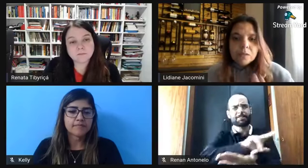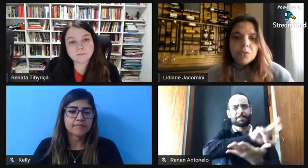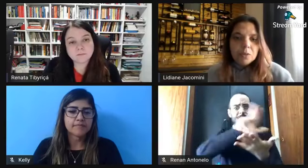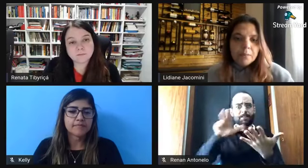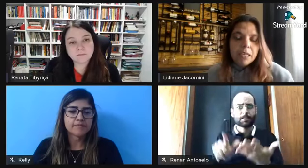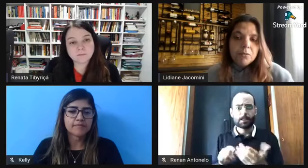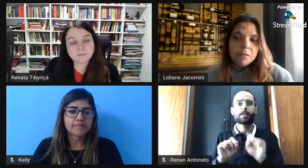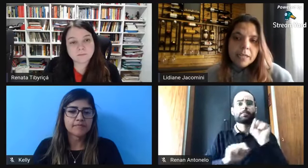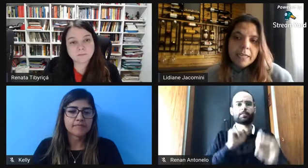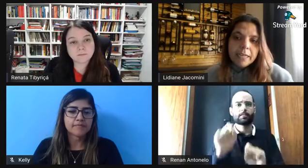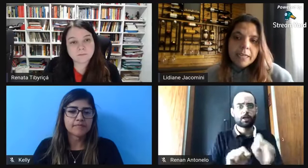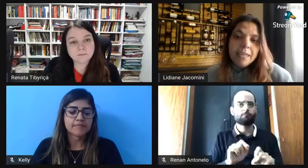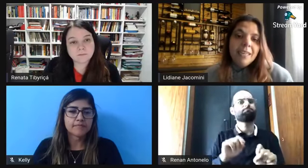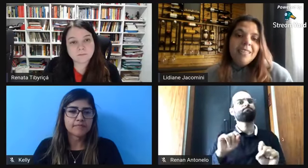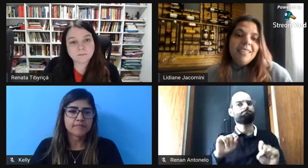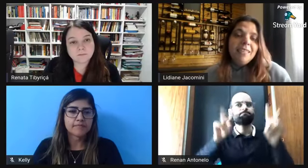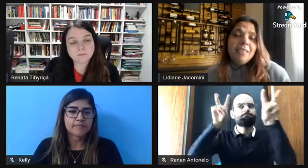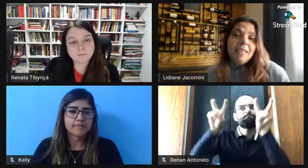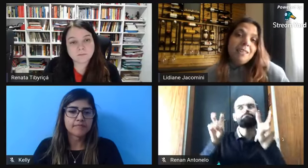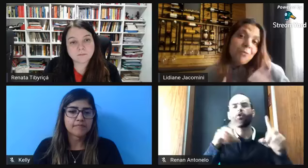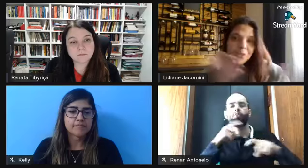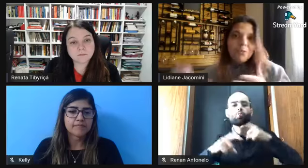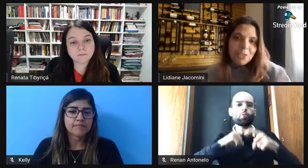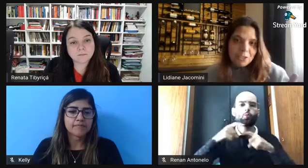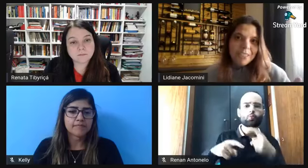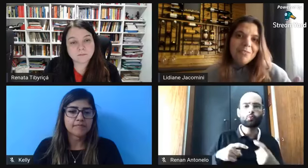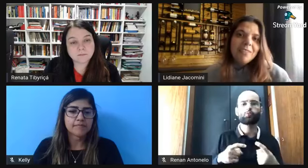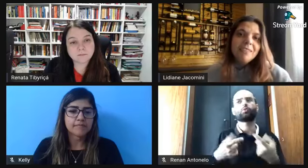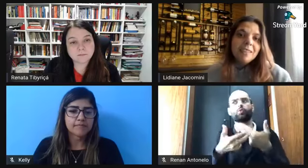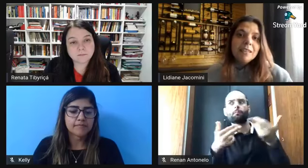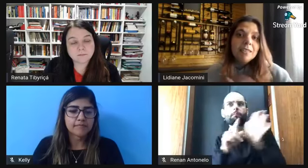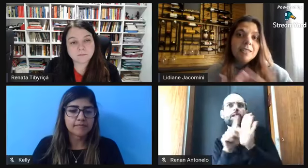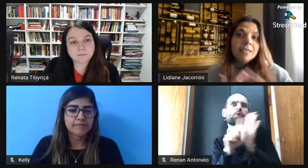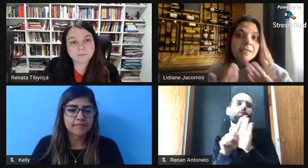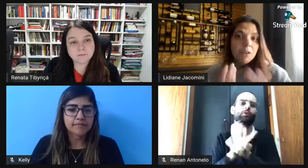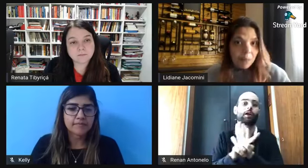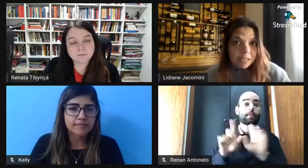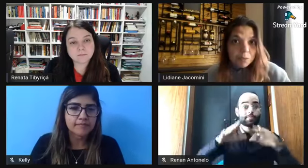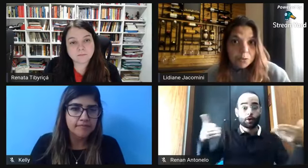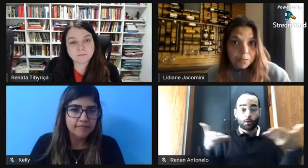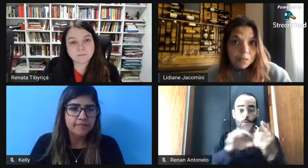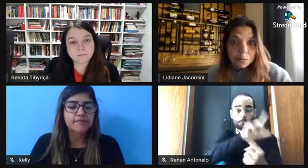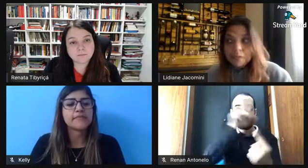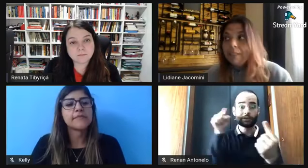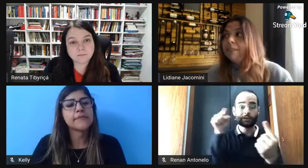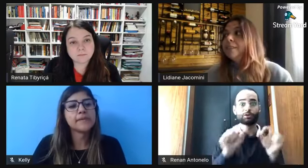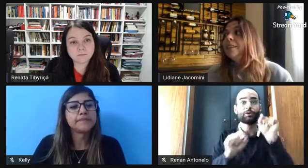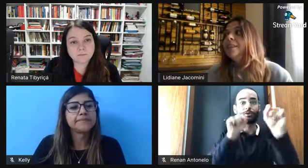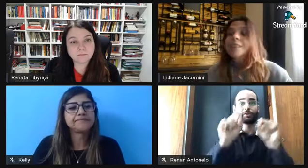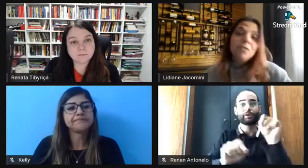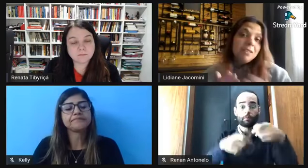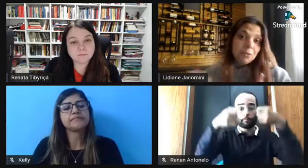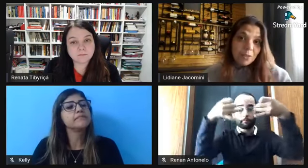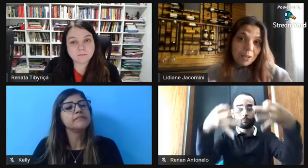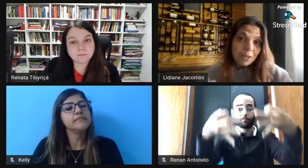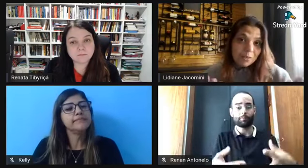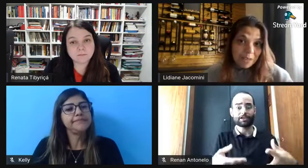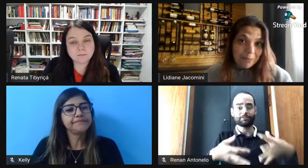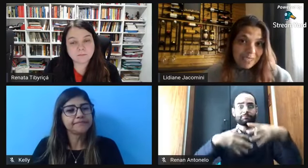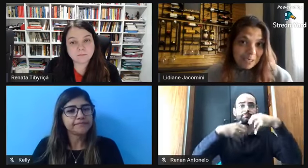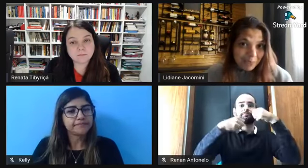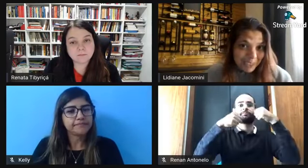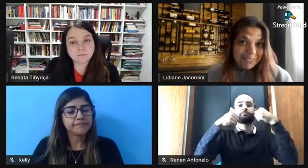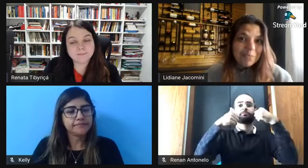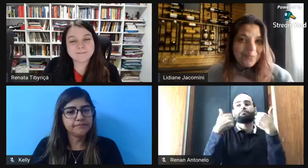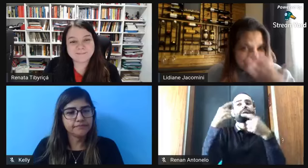levantaram alguns questionamentos, E aí o nosso objetivo é tentar esclarecer o máximo de dúvidas possíveis. Não sei se no nosso